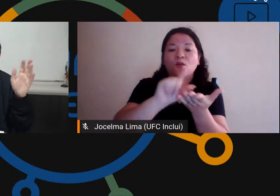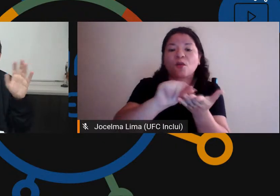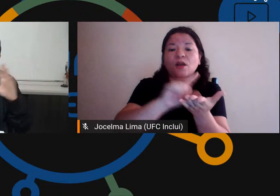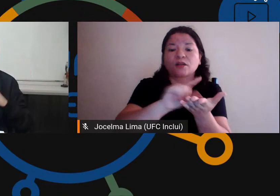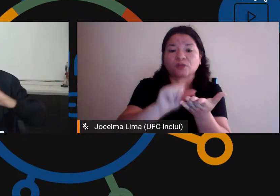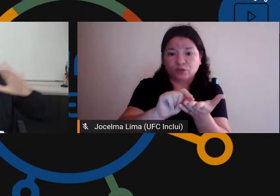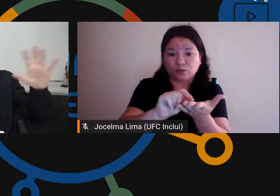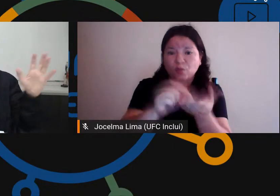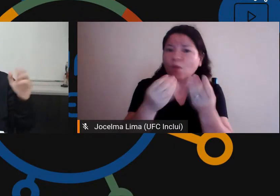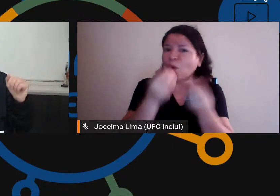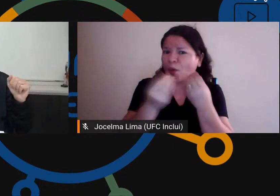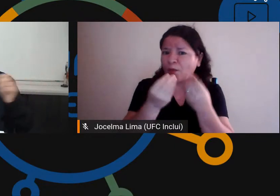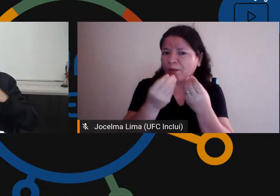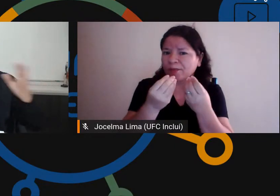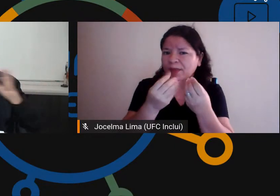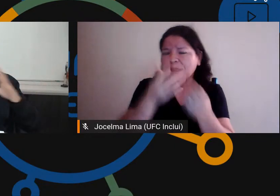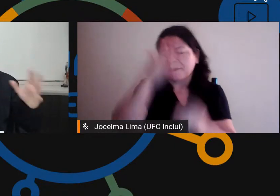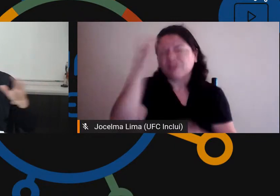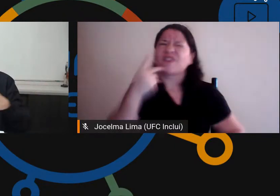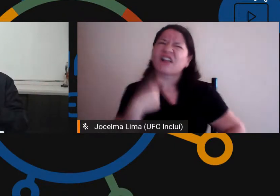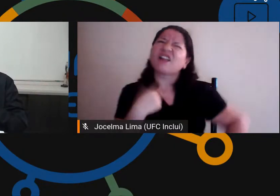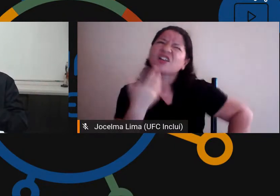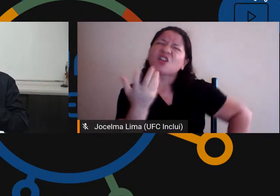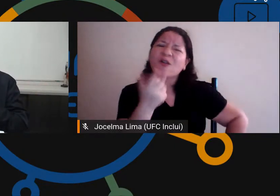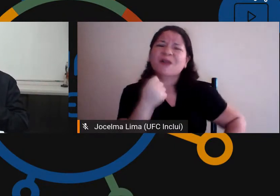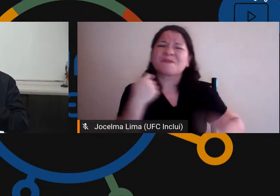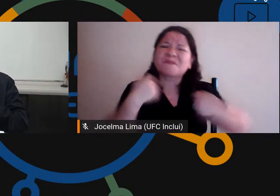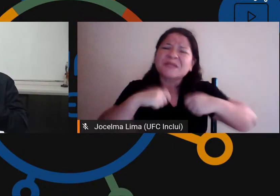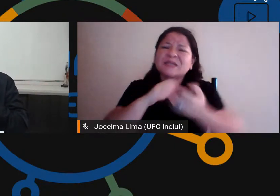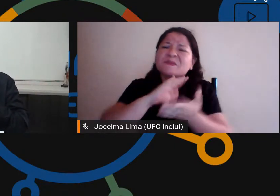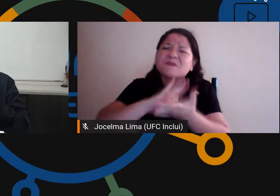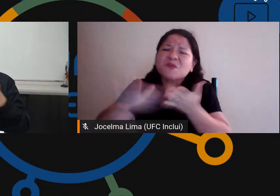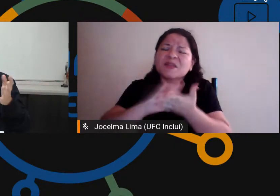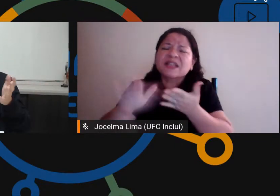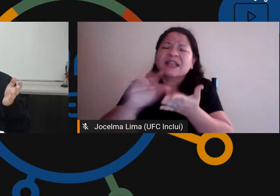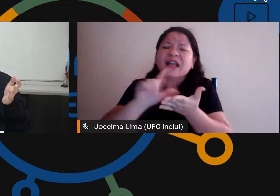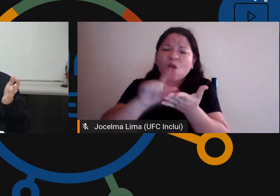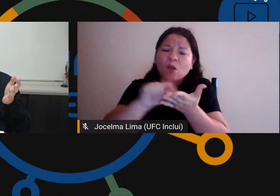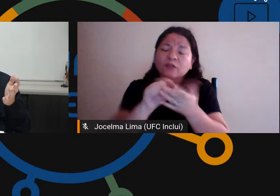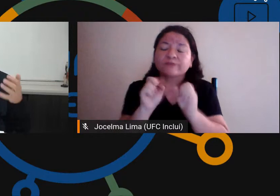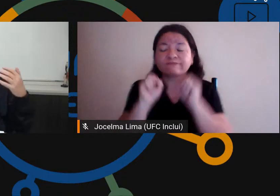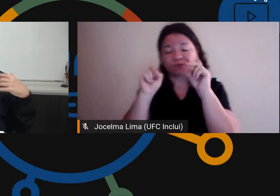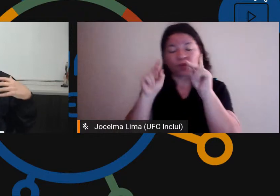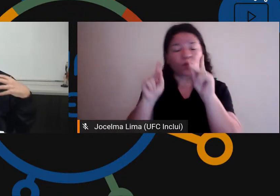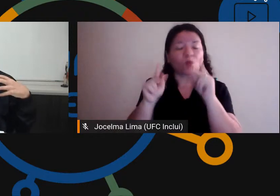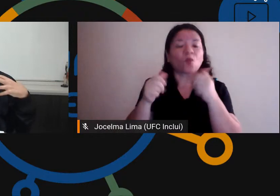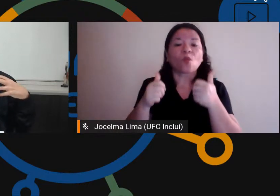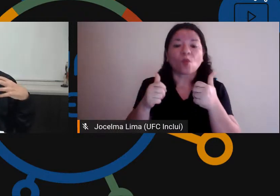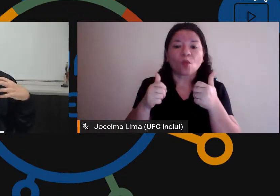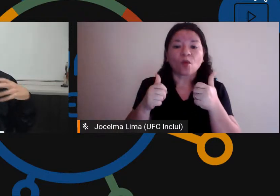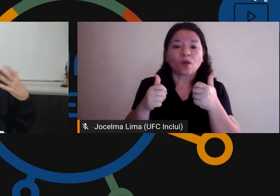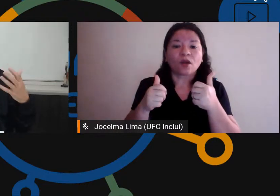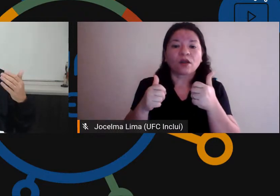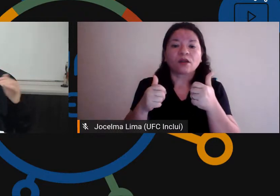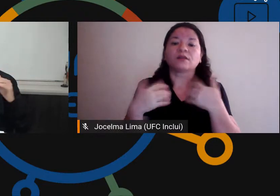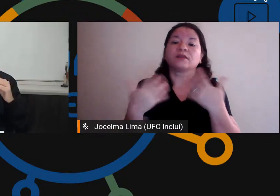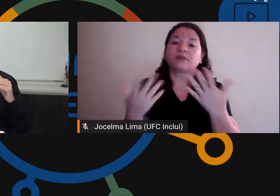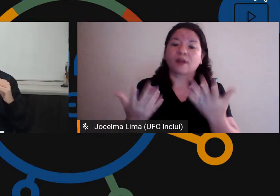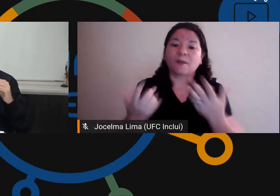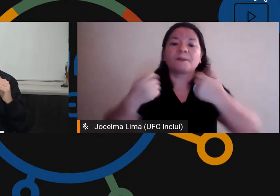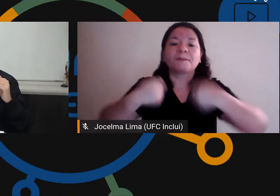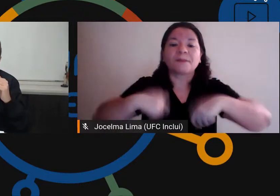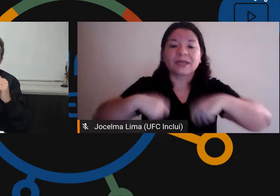vou fazer um artigo, tenho que publicar um artigo, então eu vou fazer um artigo. Tá bom. Sem ter feito uma pesquisa, você vai